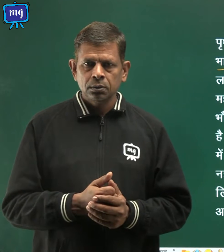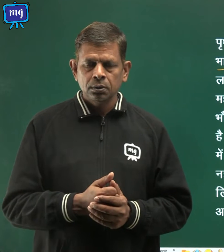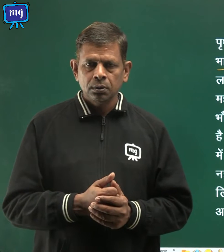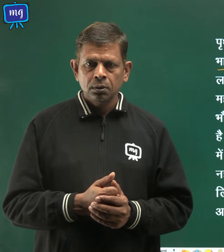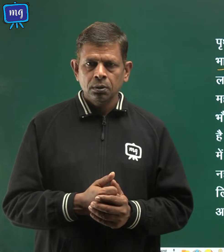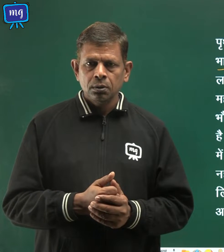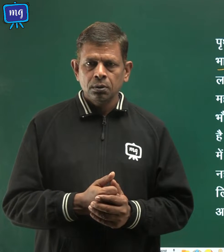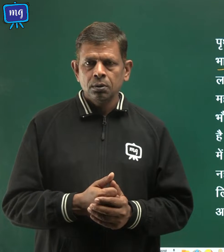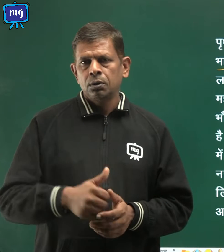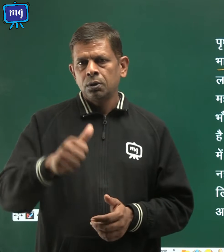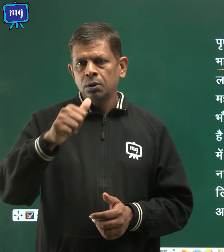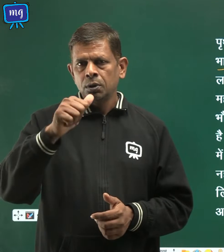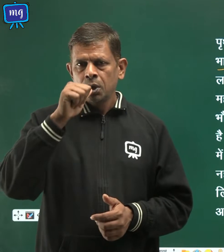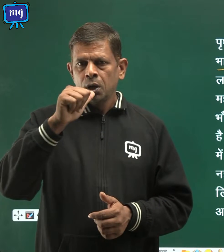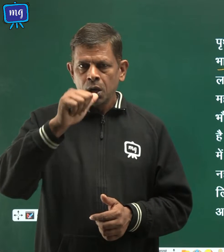समुद्रों